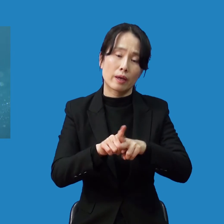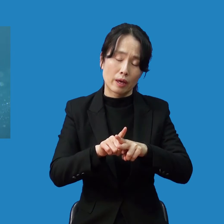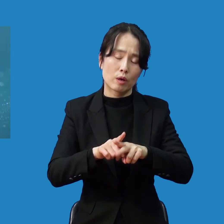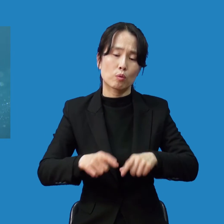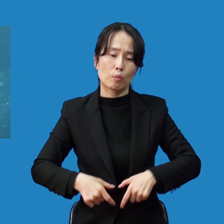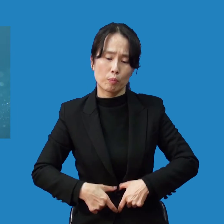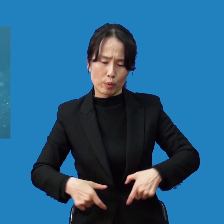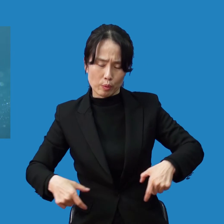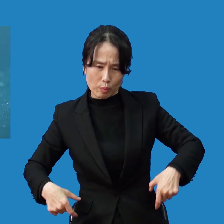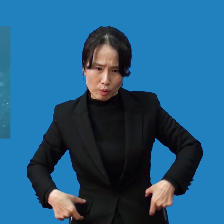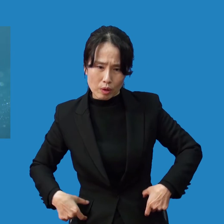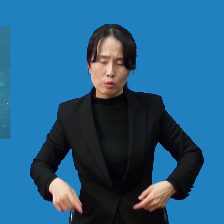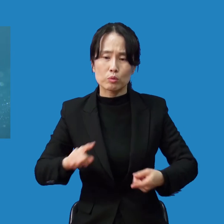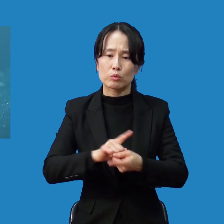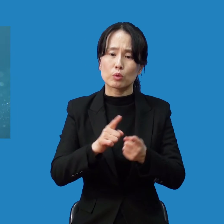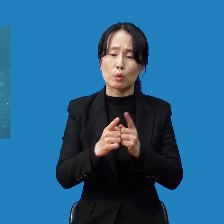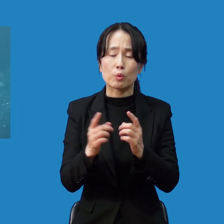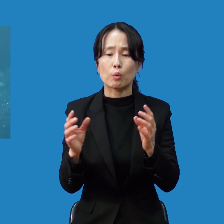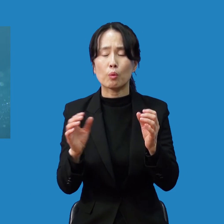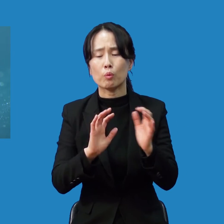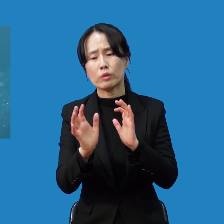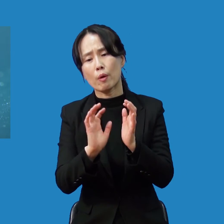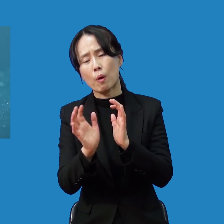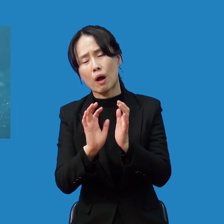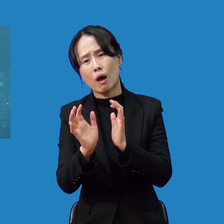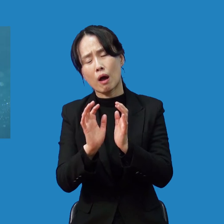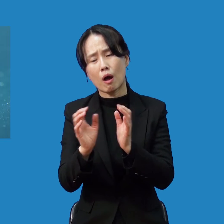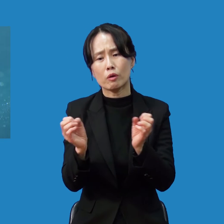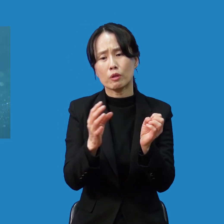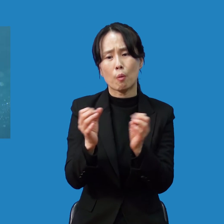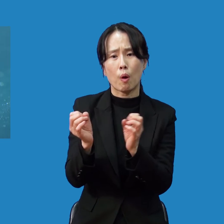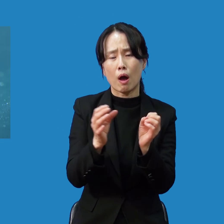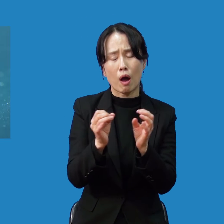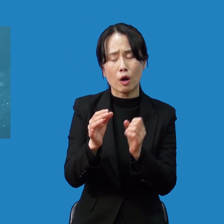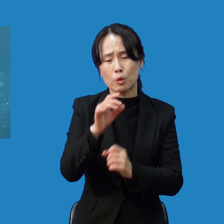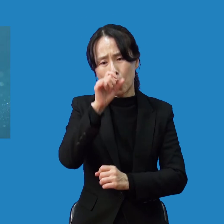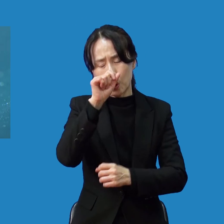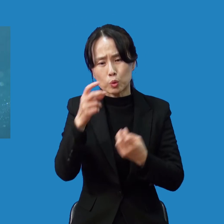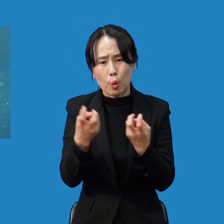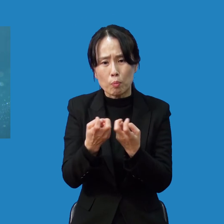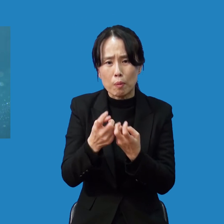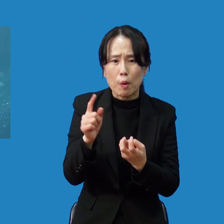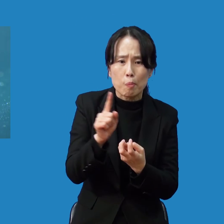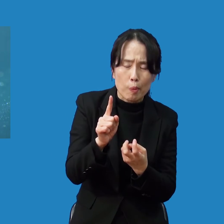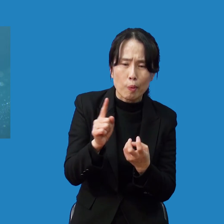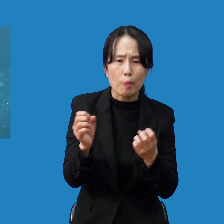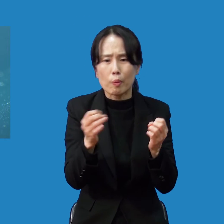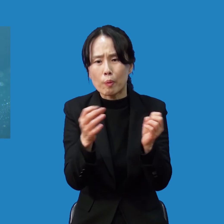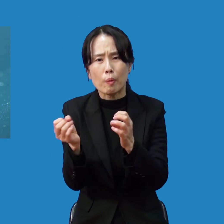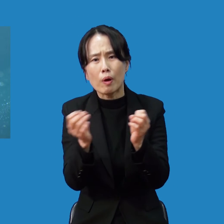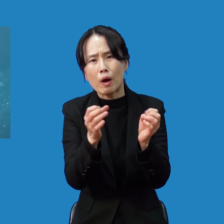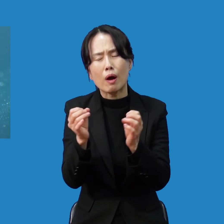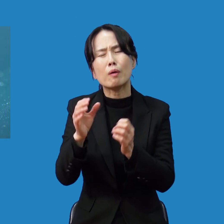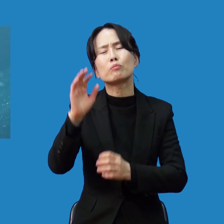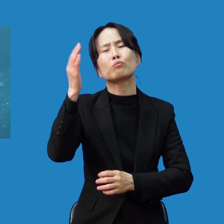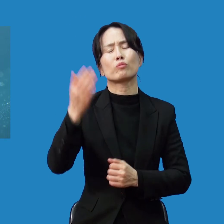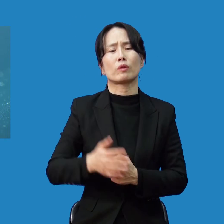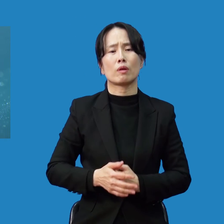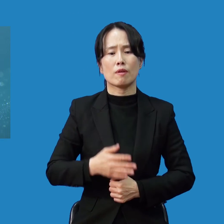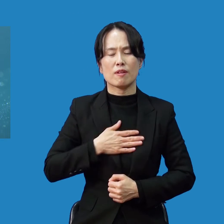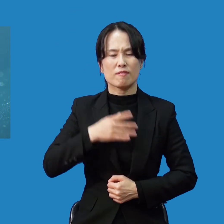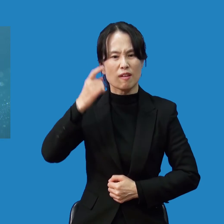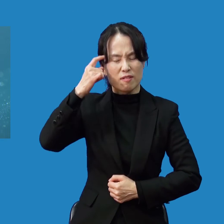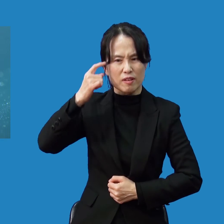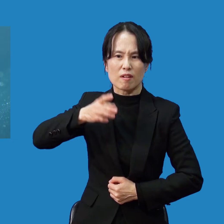토론을 하면서 조금 좋은 방법이 있으면 그걸 찾아가기도 하고 그렇게 하면 되는 것이지, 내